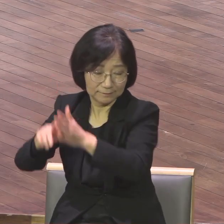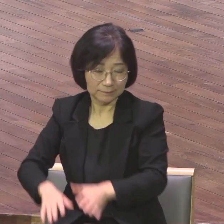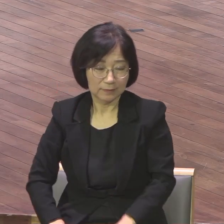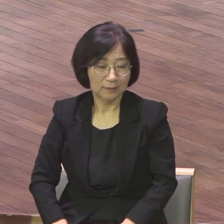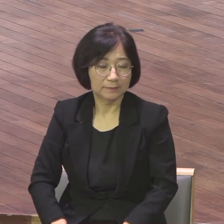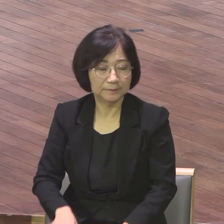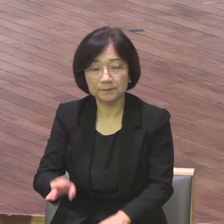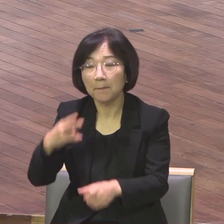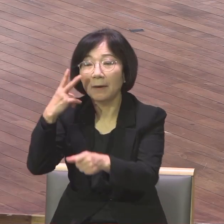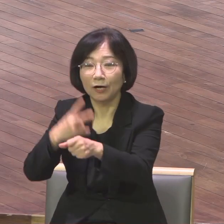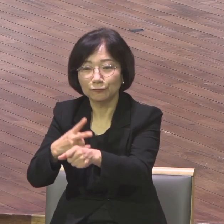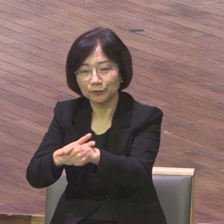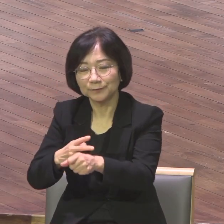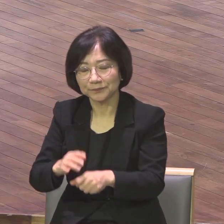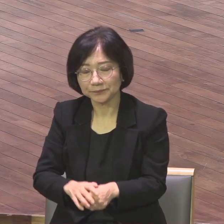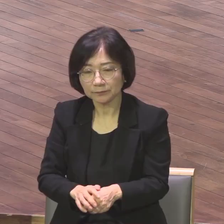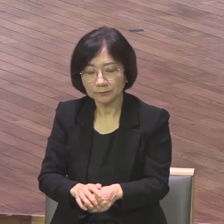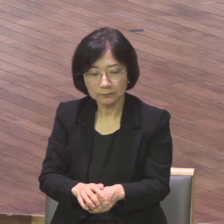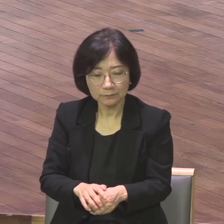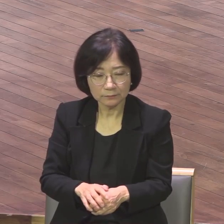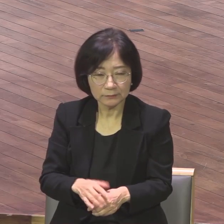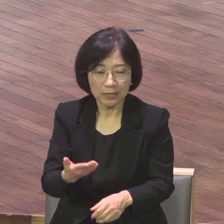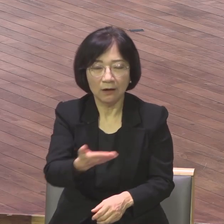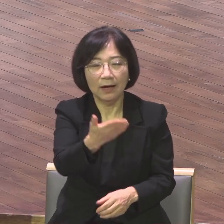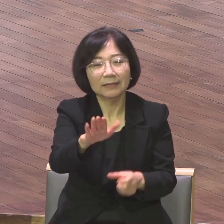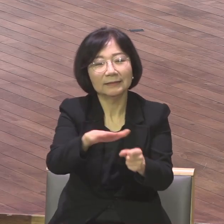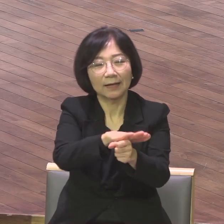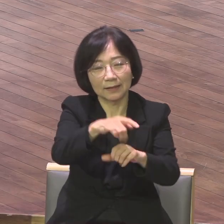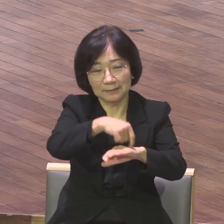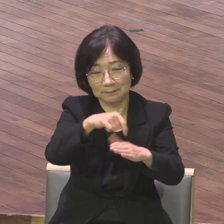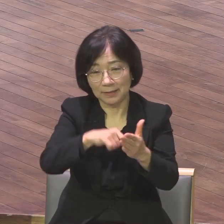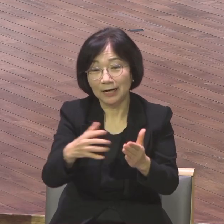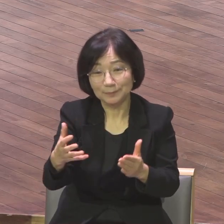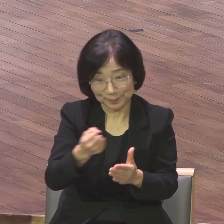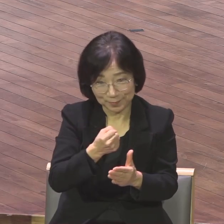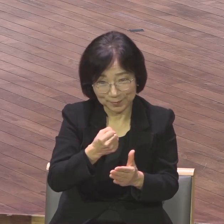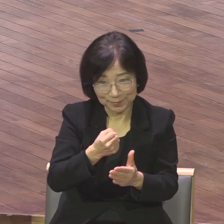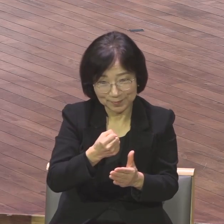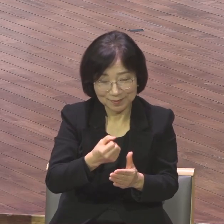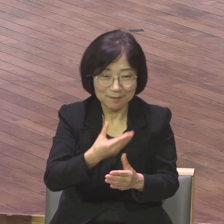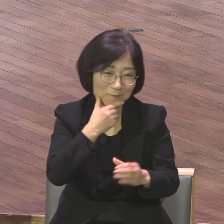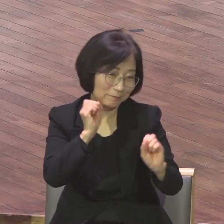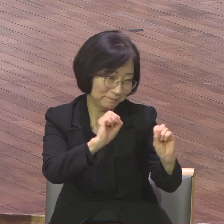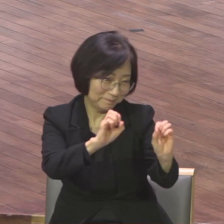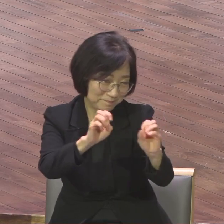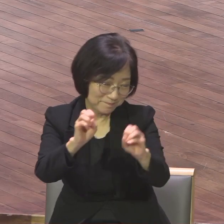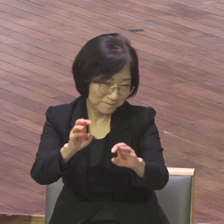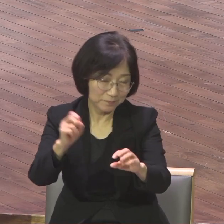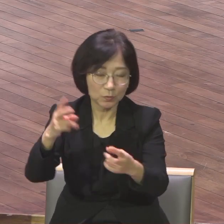했다라고 밝힘과 동시에, 또 한편으로는 아버지가 자기